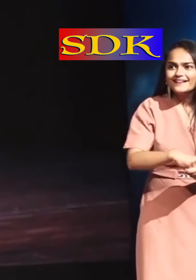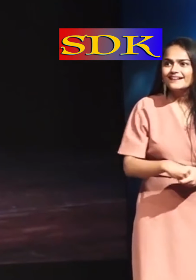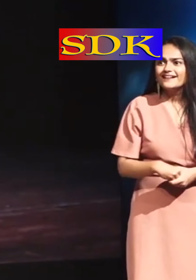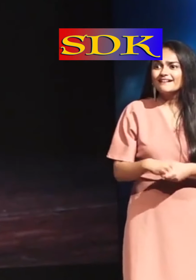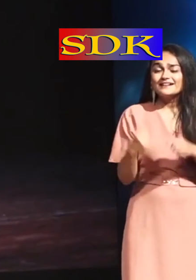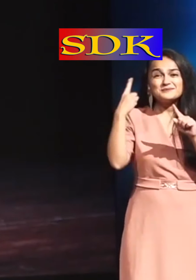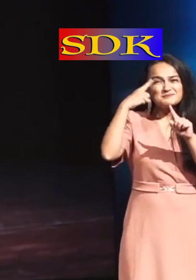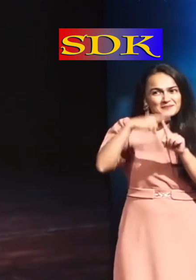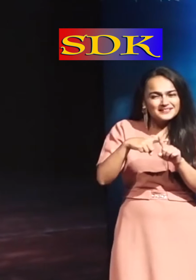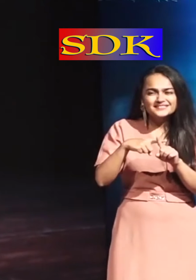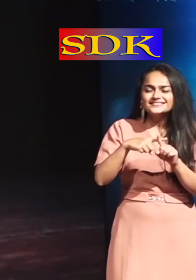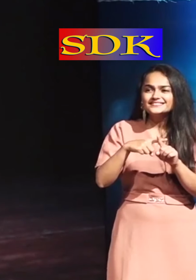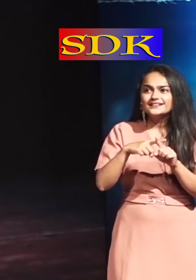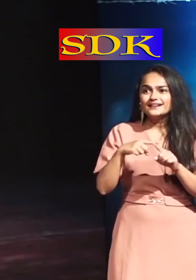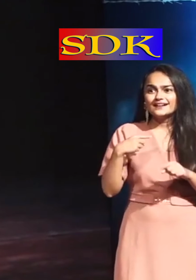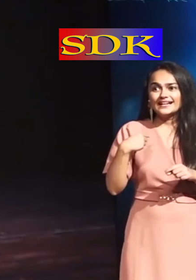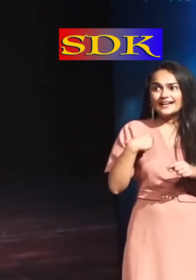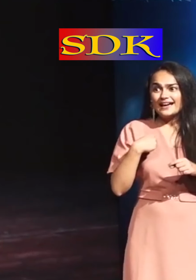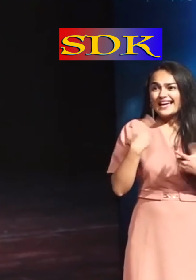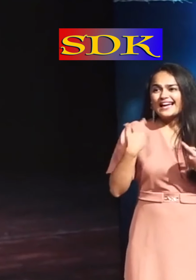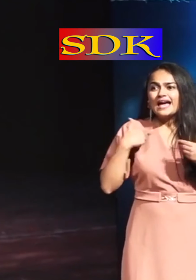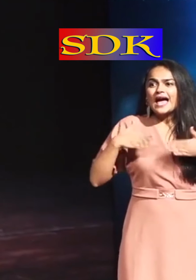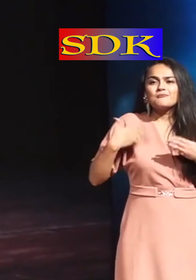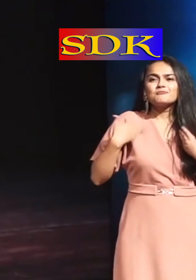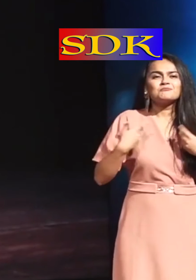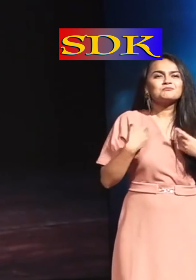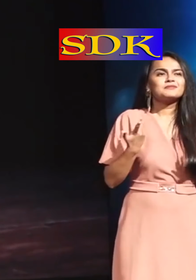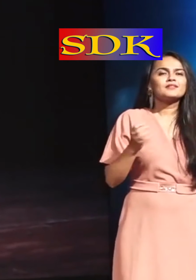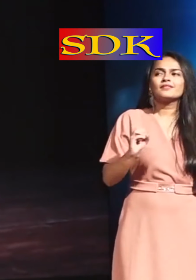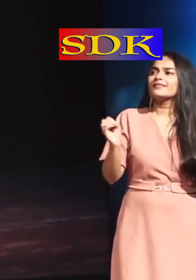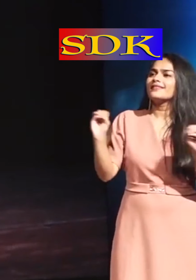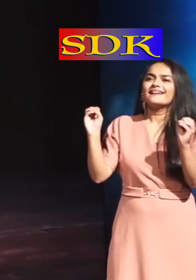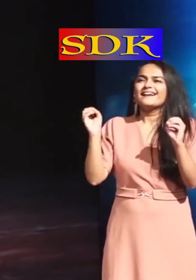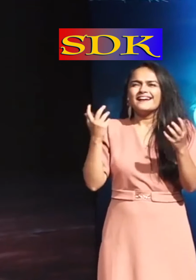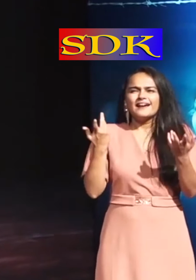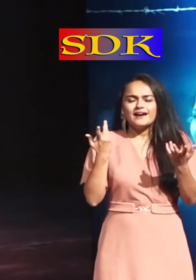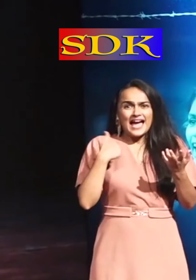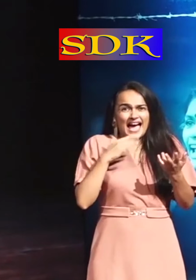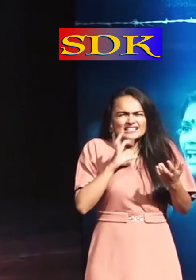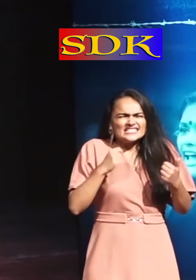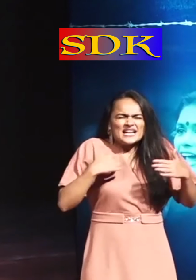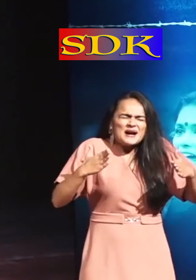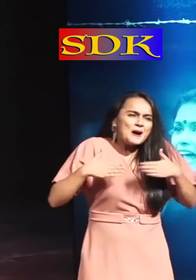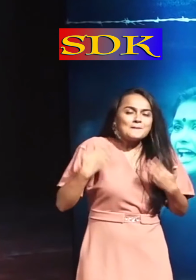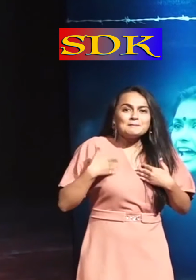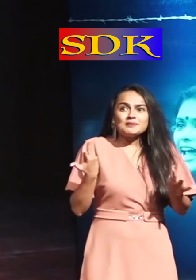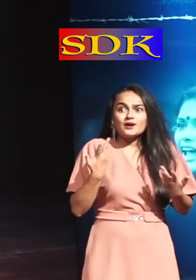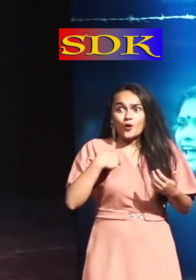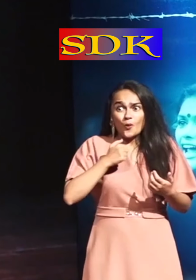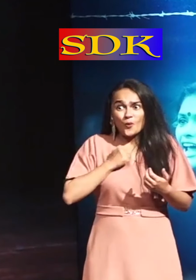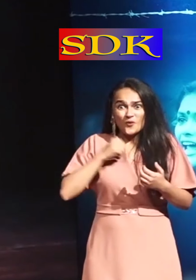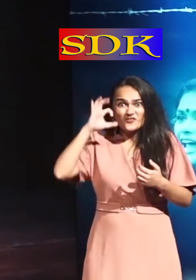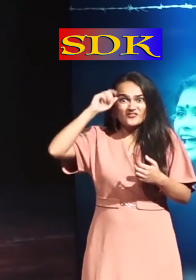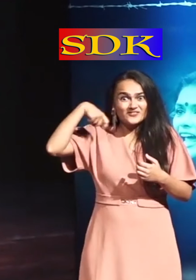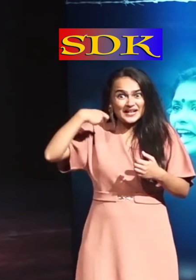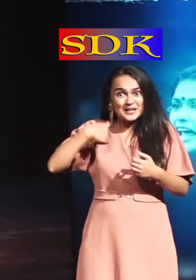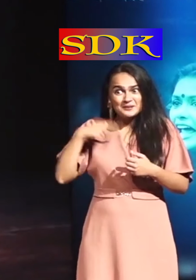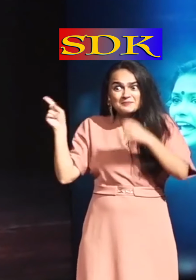मैं और मेरी खुशी का कोई ठिकाना नहीं है कि आप लोग हमारी फिल्म जो हमने